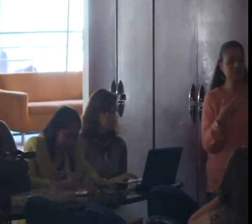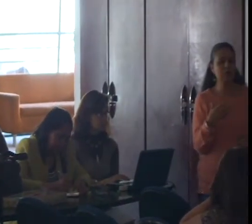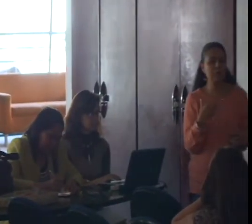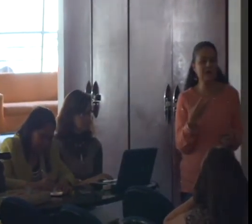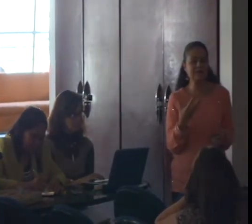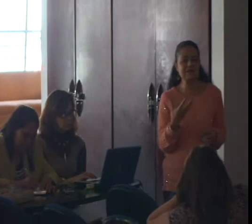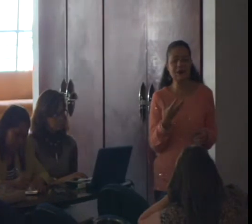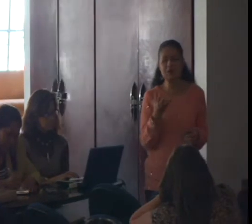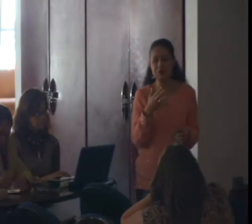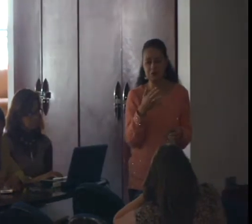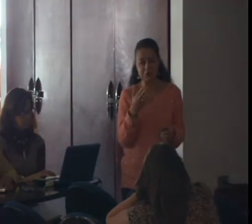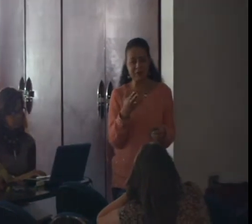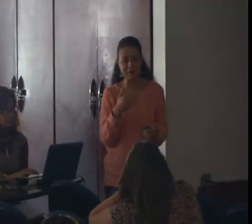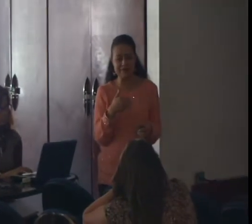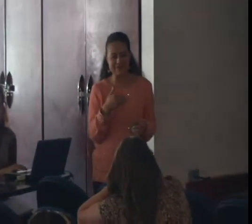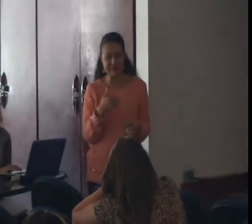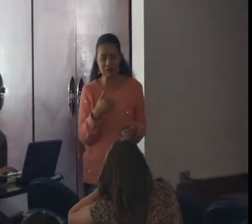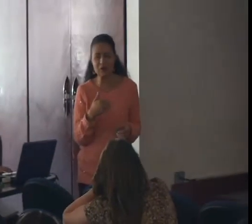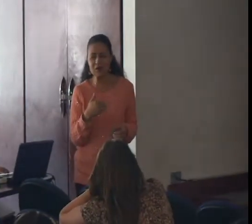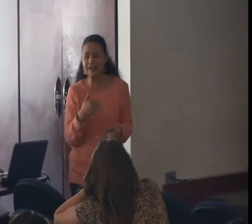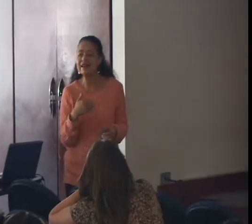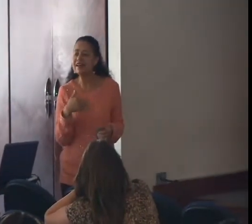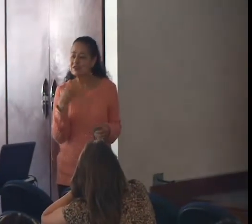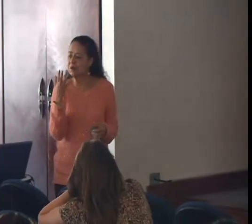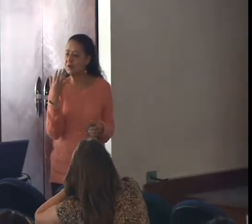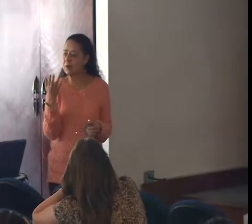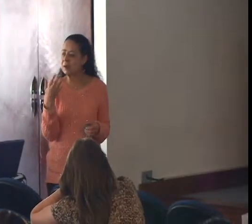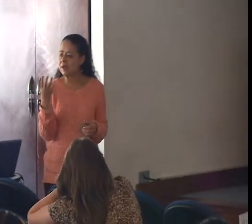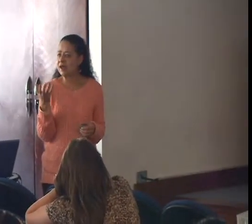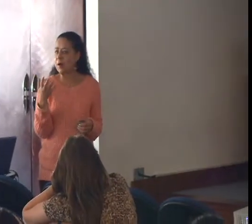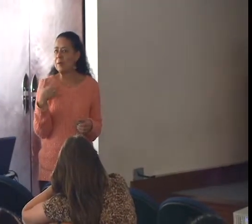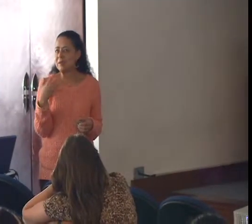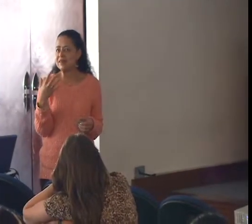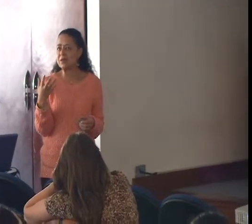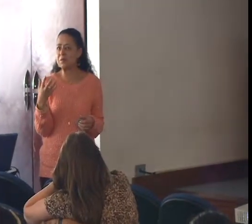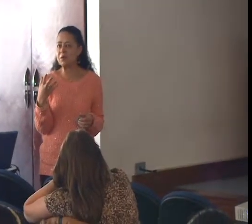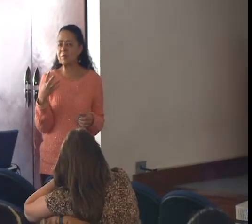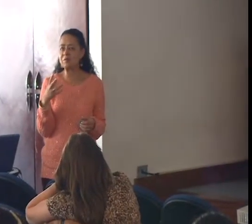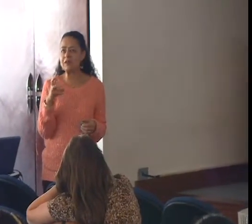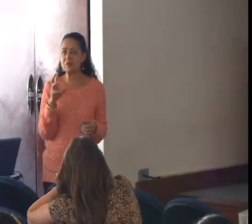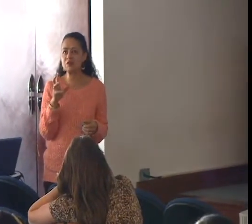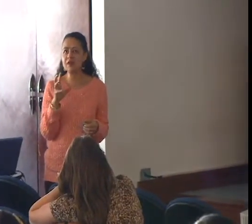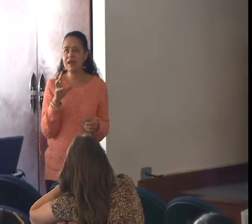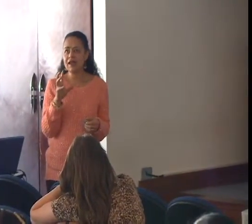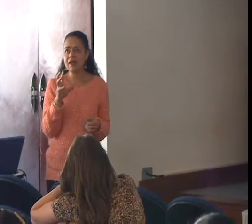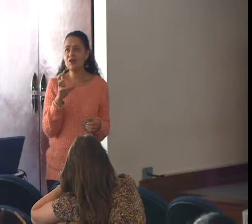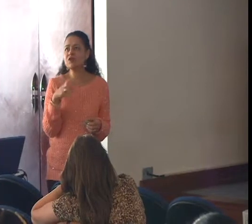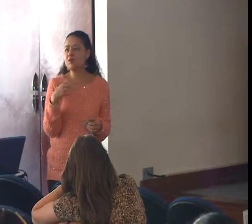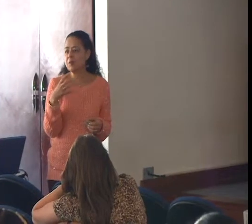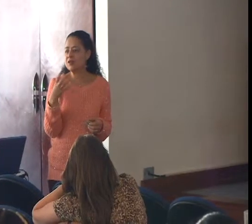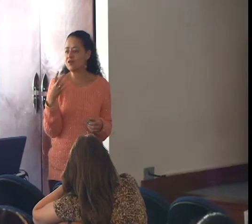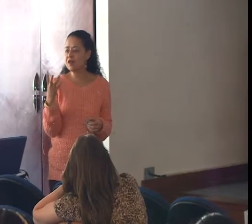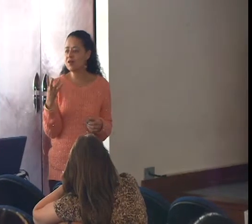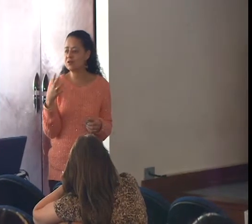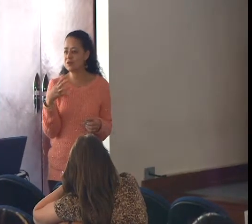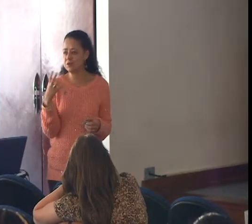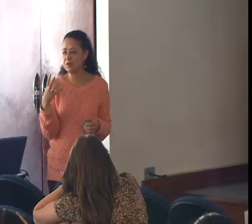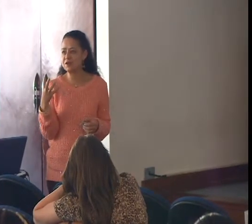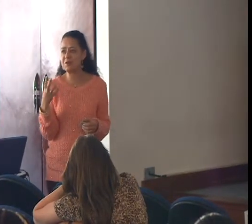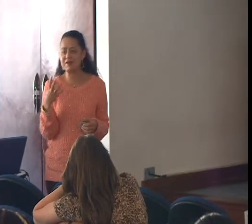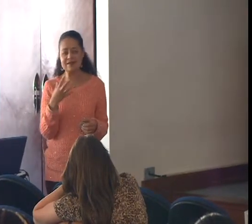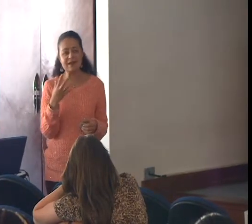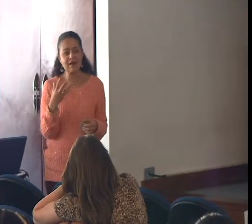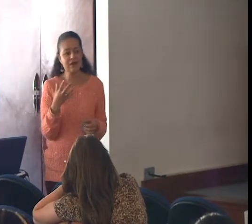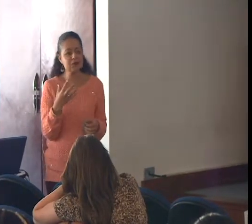con comunicación, cómo la agenciamos, y el otro con la parte tecnológica. Entonces voy a complementar un poco, digamos, los argumentos